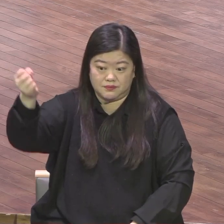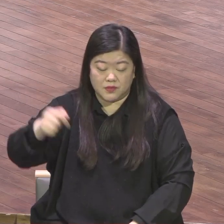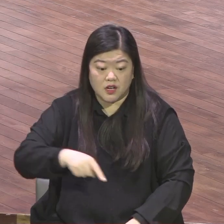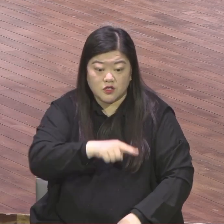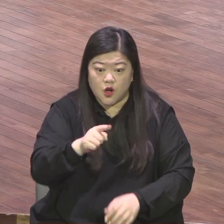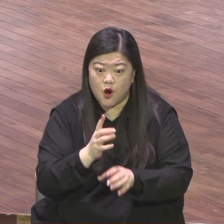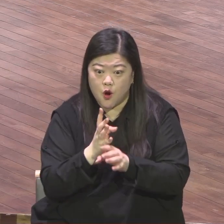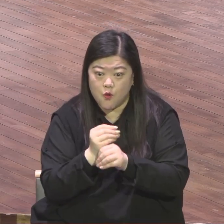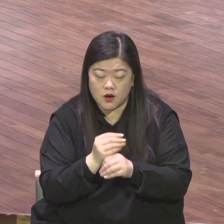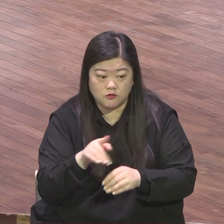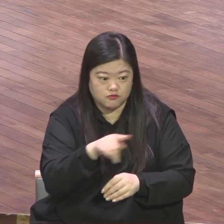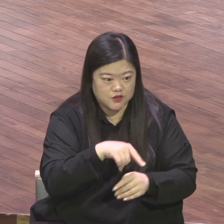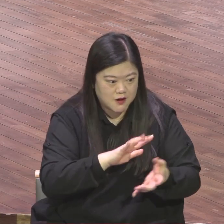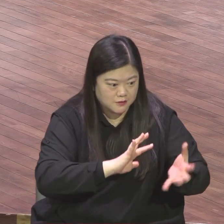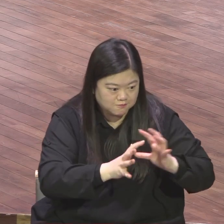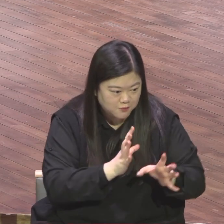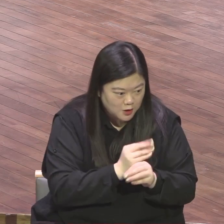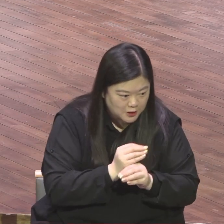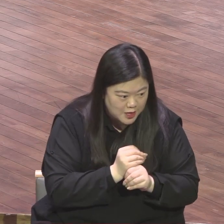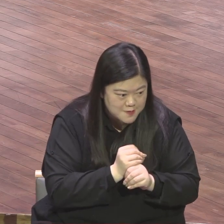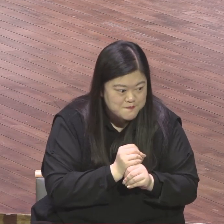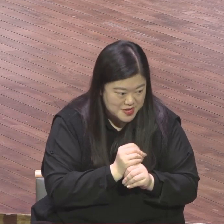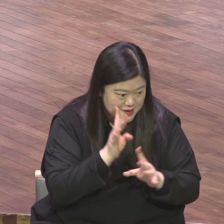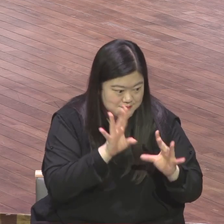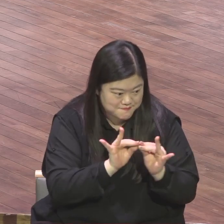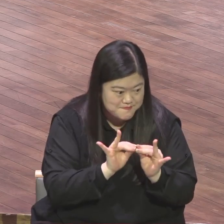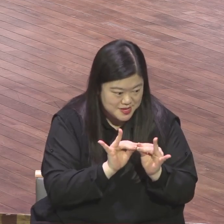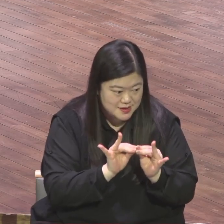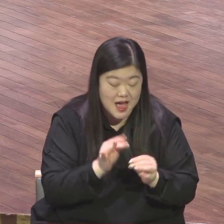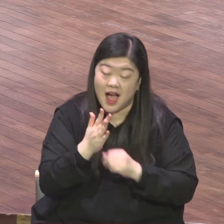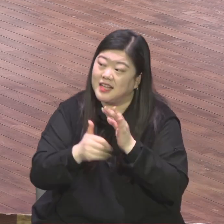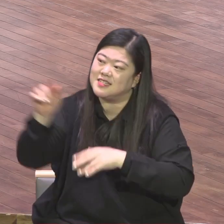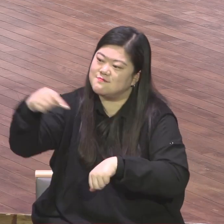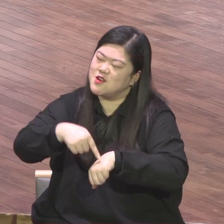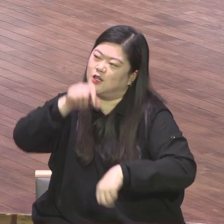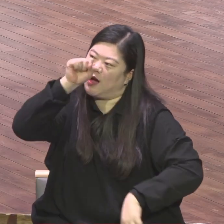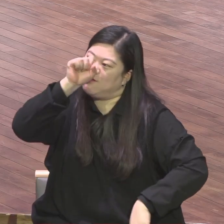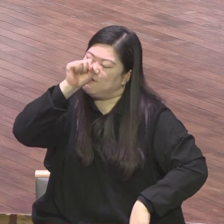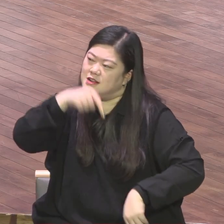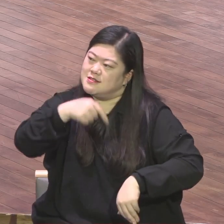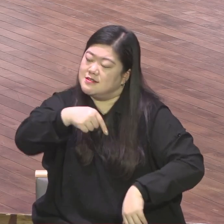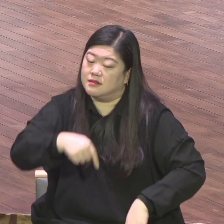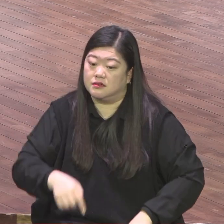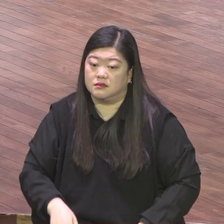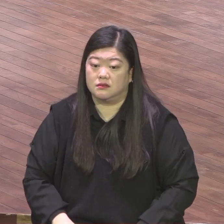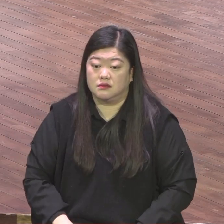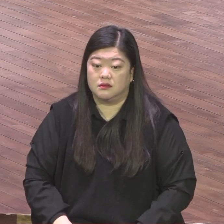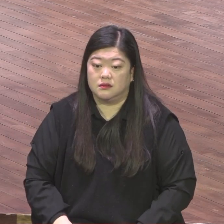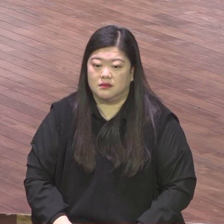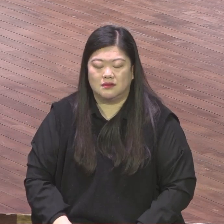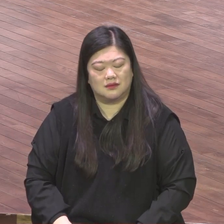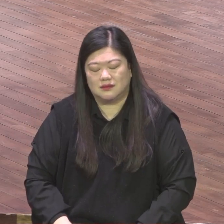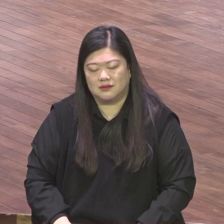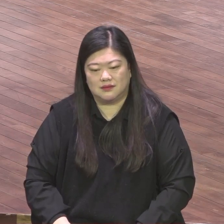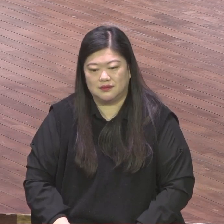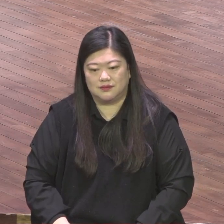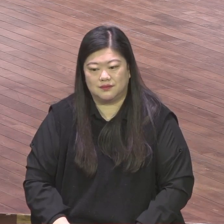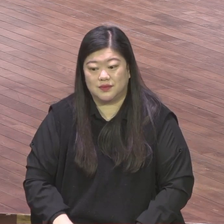안 돼. 그건 하나님 손에 있어. 예수님 말씀이에요. 지금도 여기 집사하는 사람들 많아요. 시한부